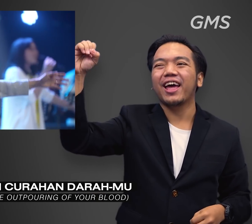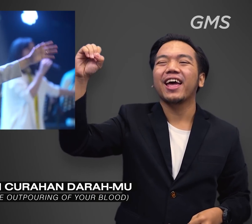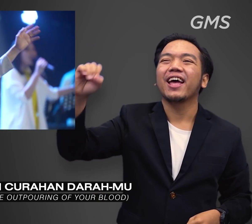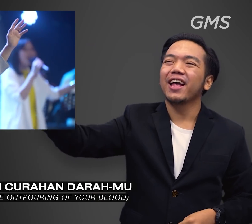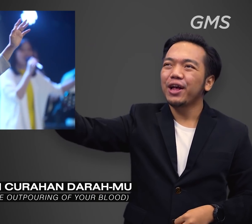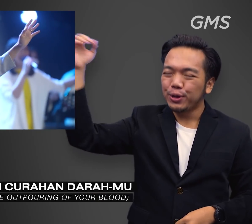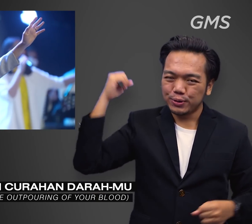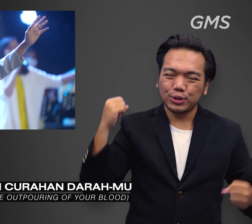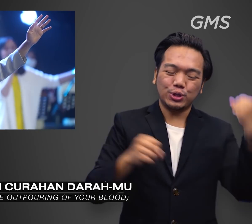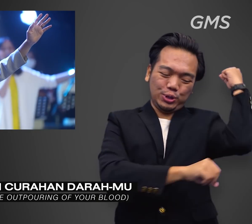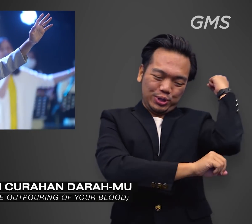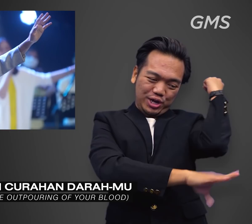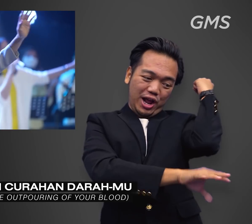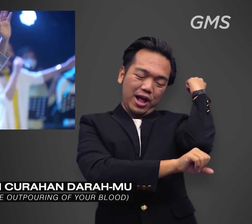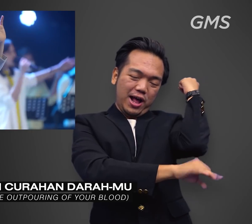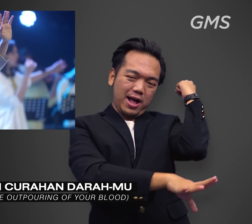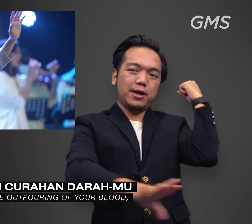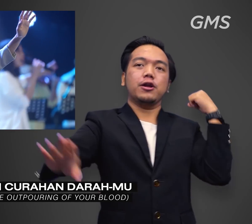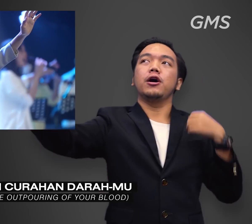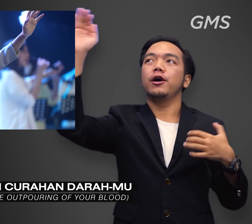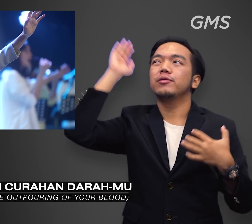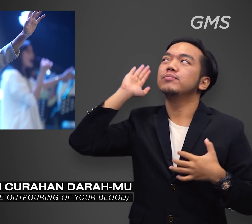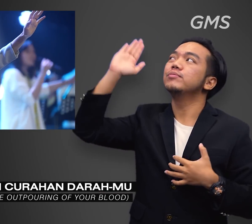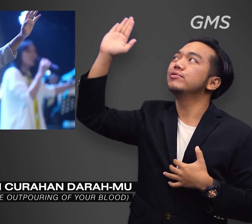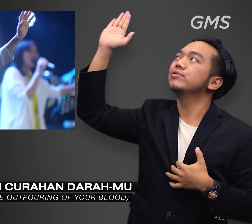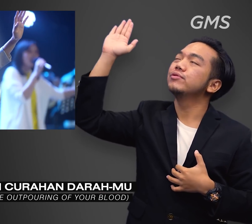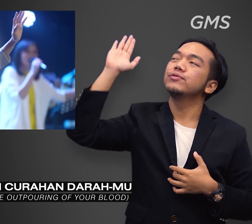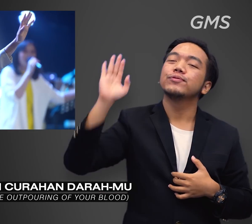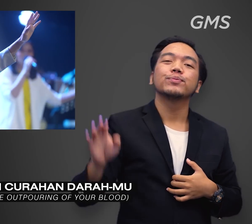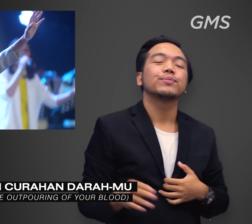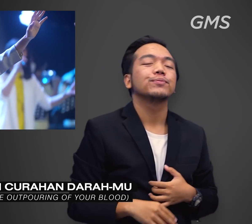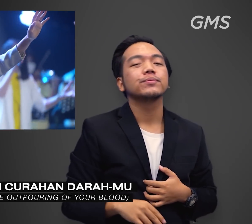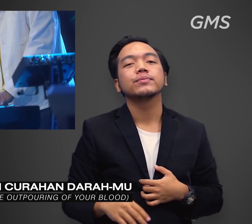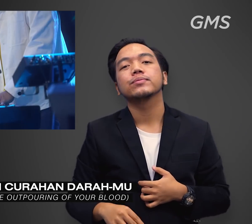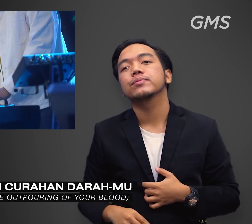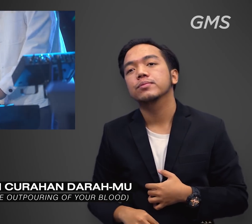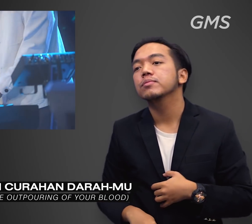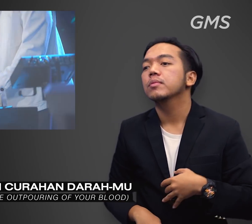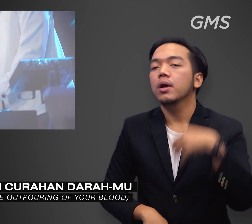berkemenangan oleh curahan darah-Mu.